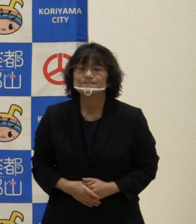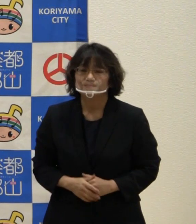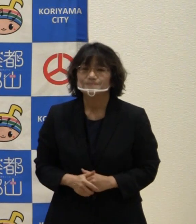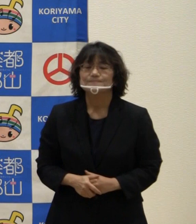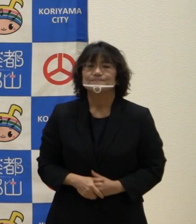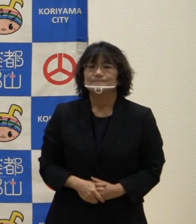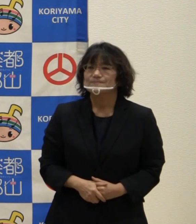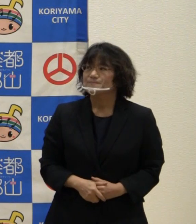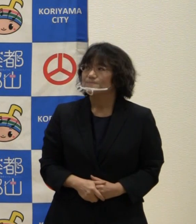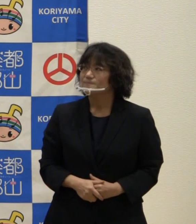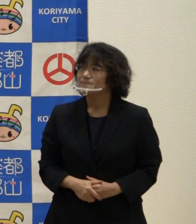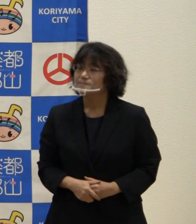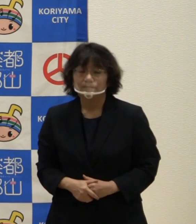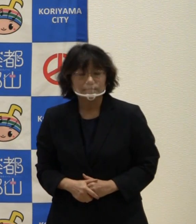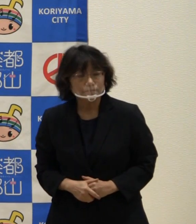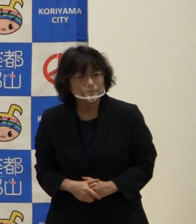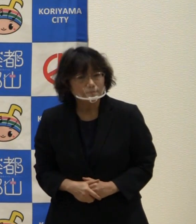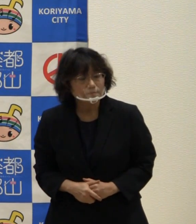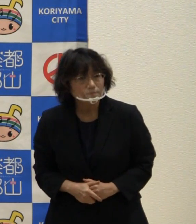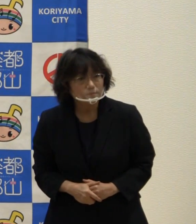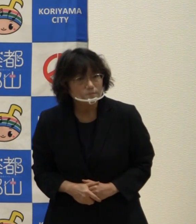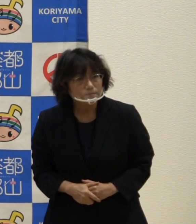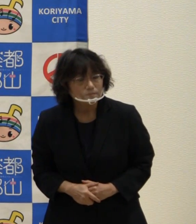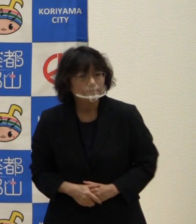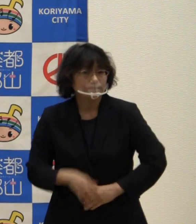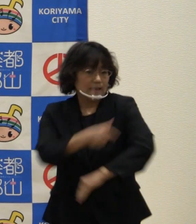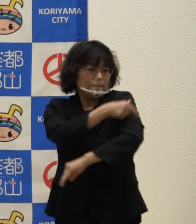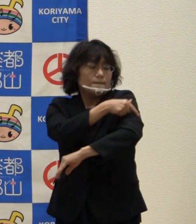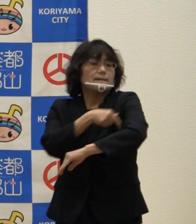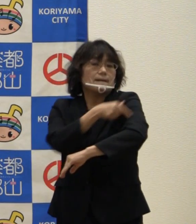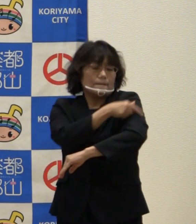が恋がかりでございますが、係で